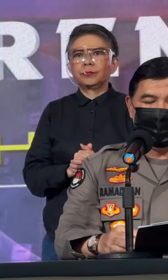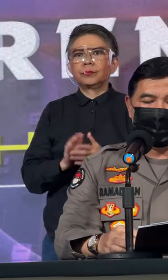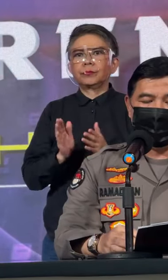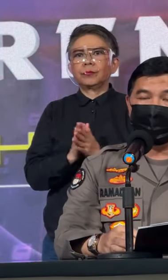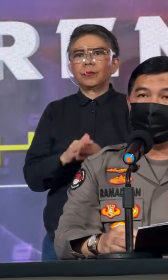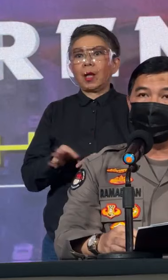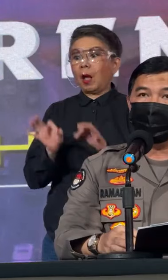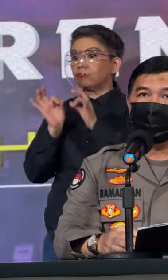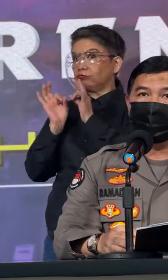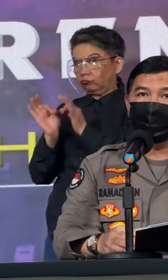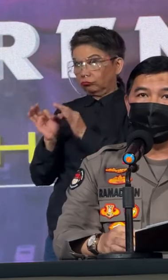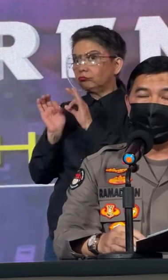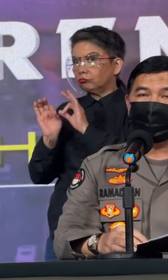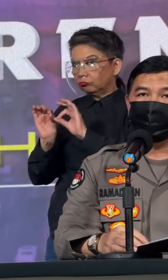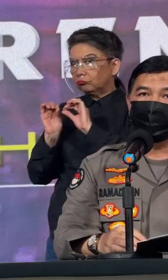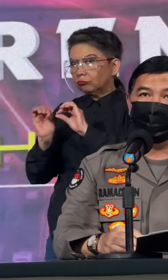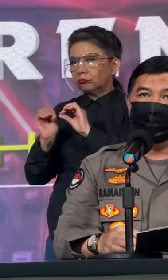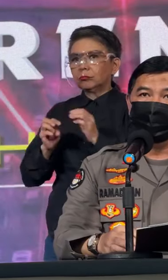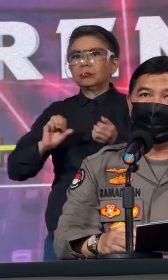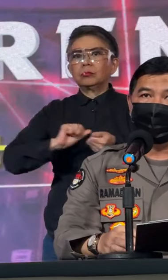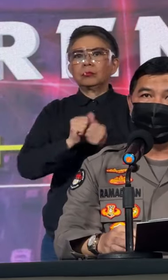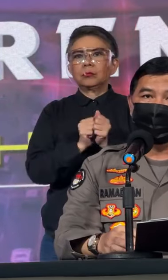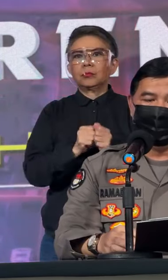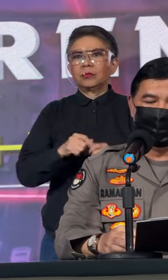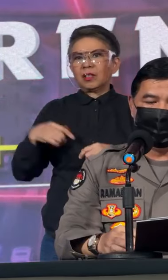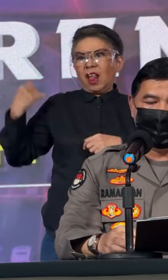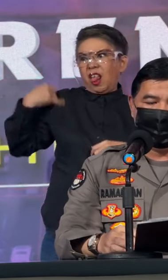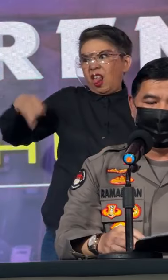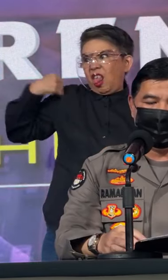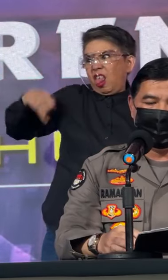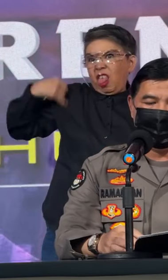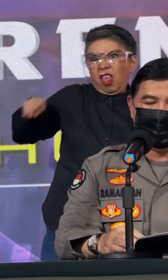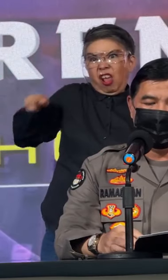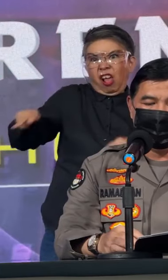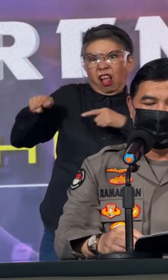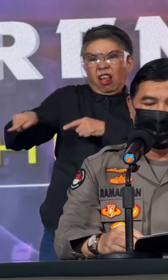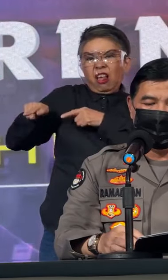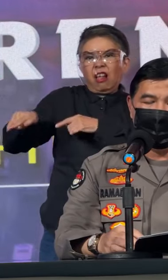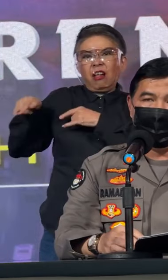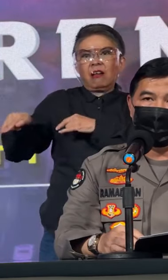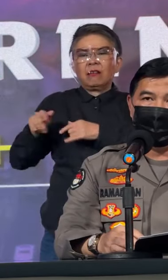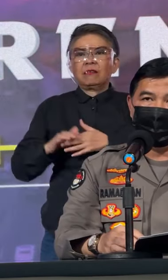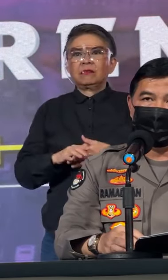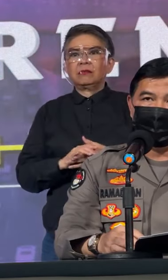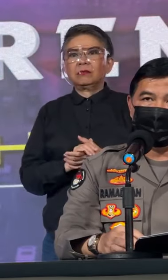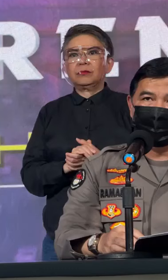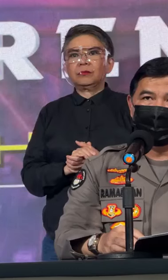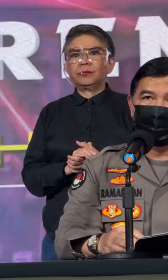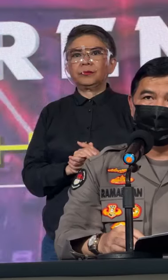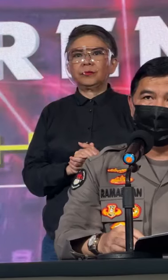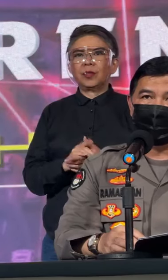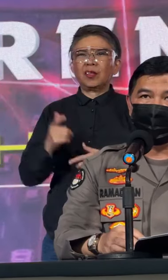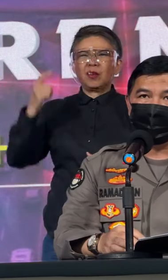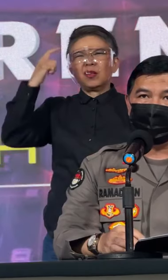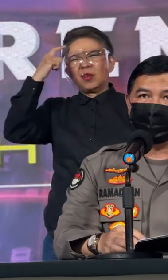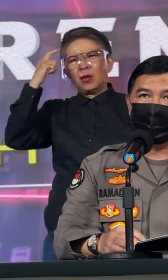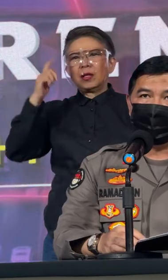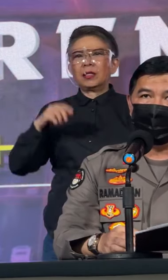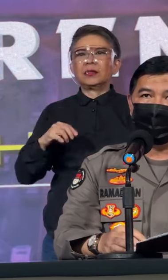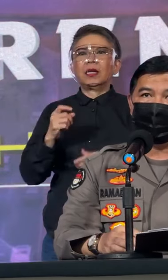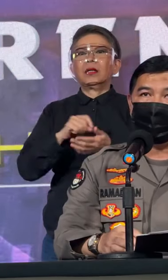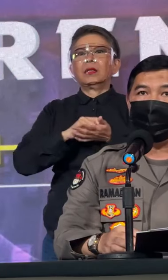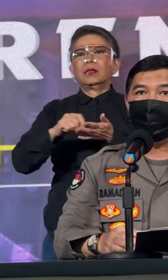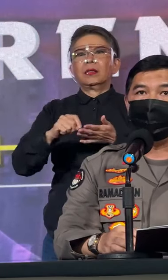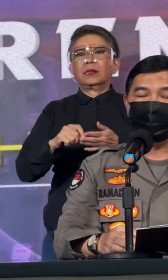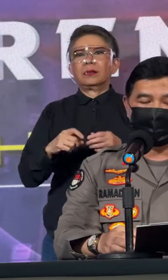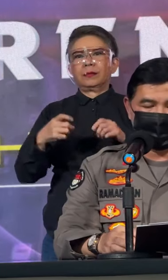dan penyidikan kasus ujaran kebencian yang diduga dilakukan oleh